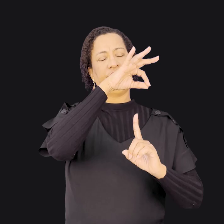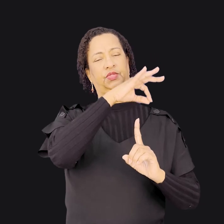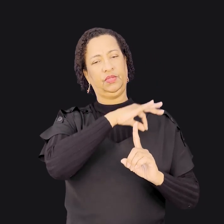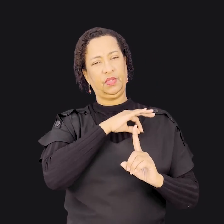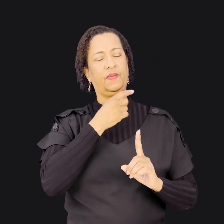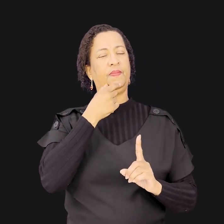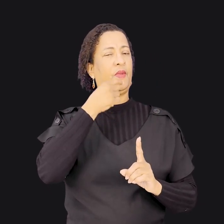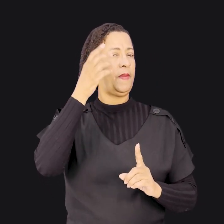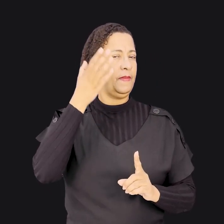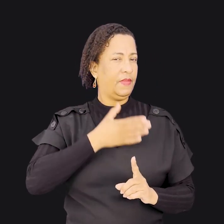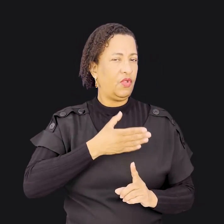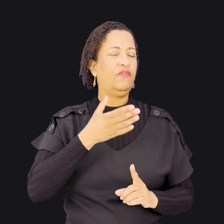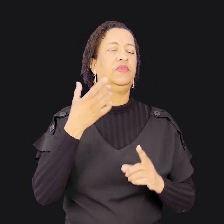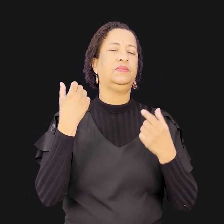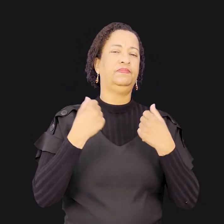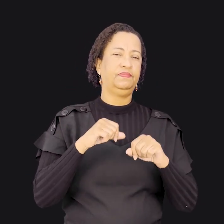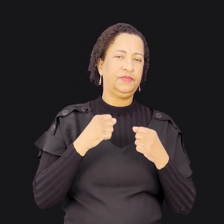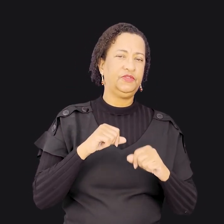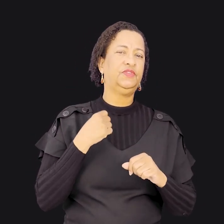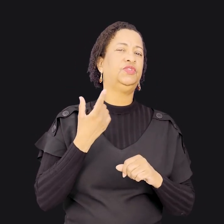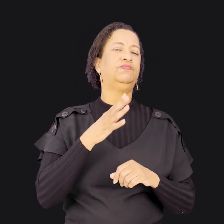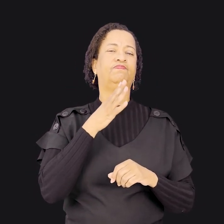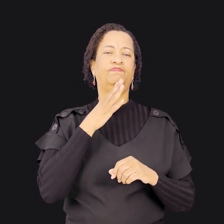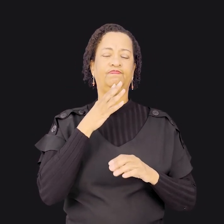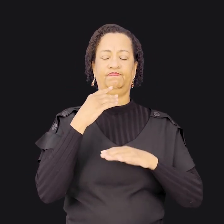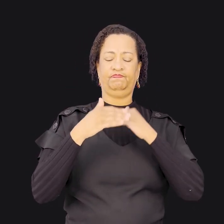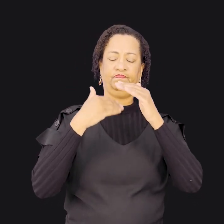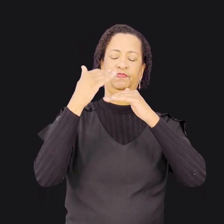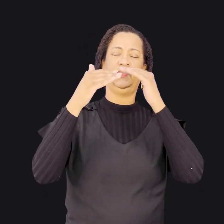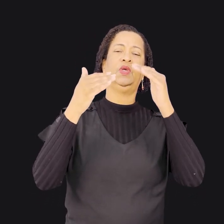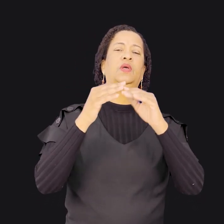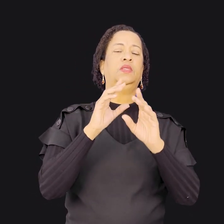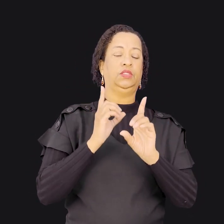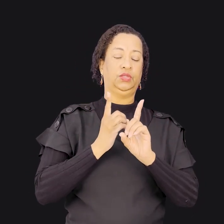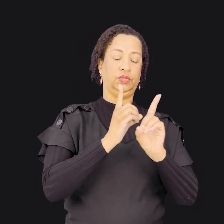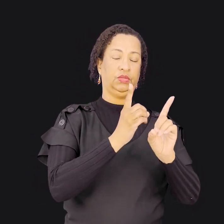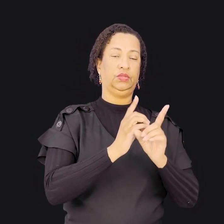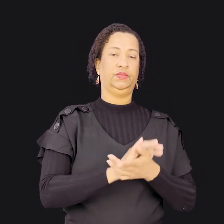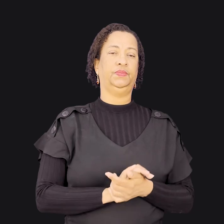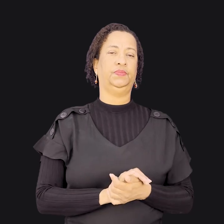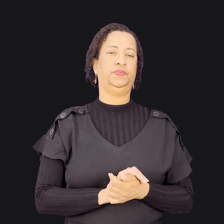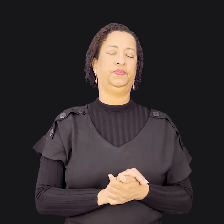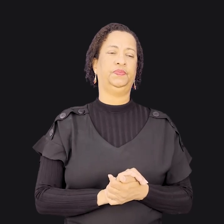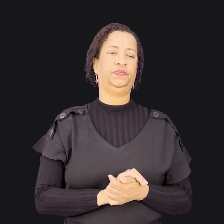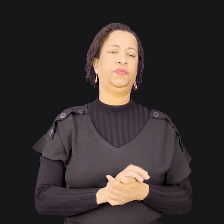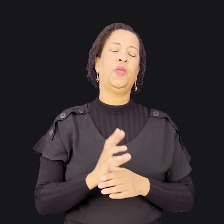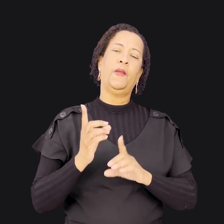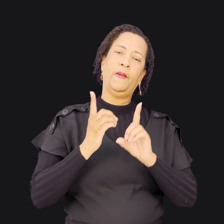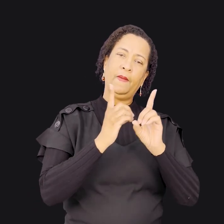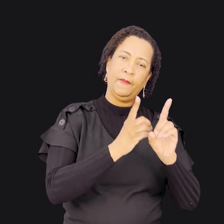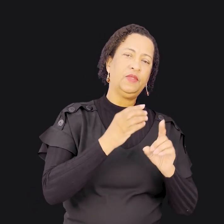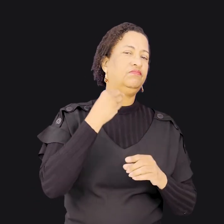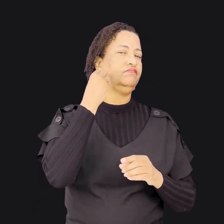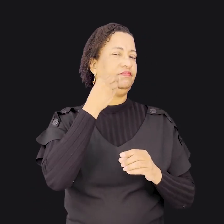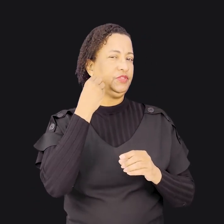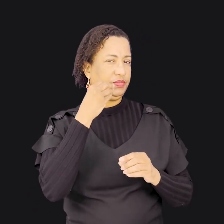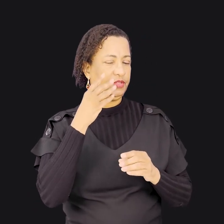e comprovam a necessidade do crescimento espiritual do discípulo. A seguir, para o discípulo que experimenta